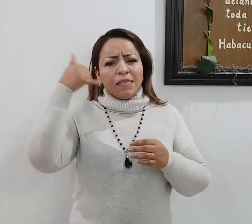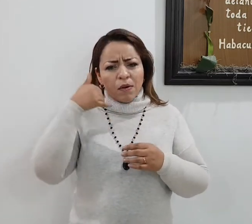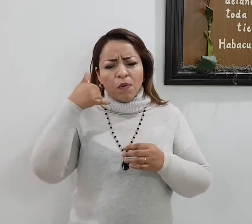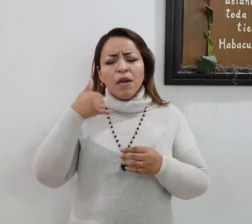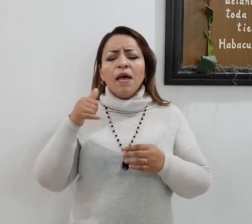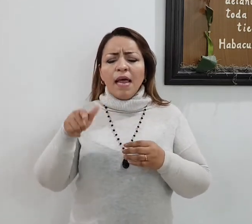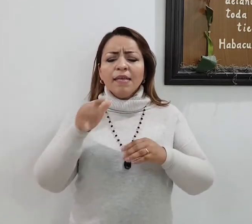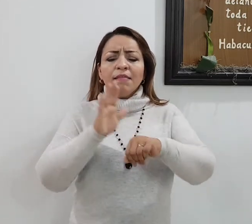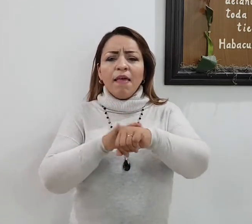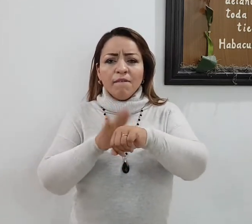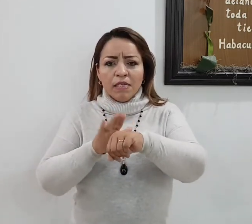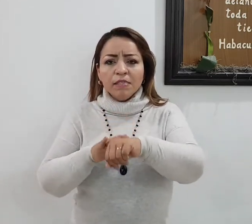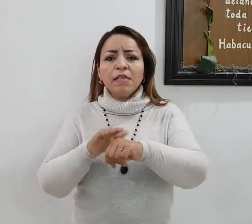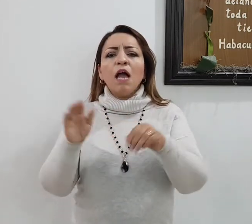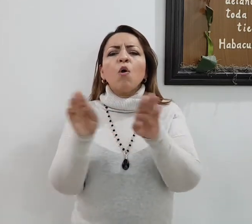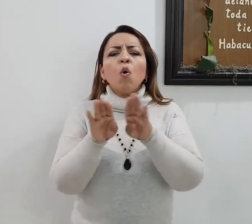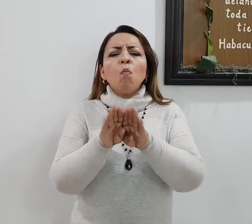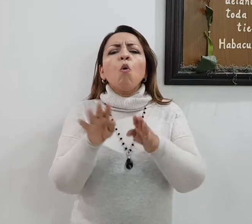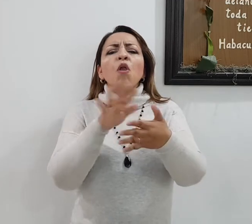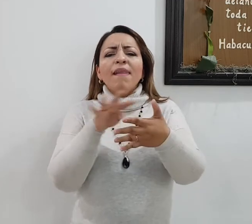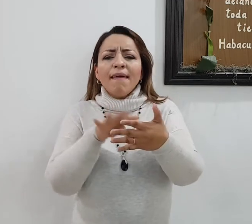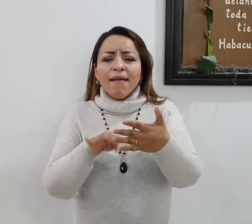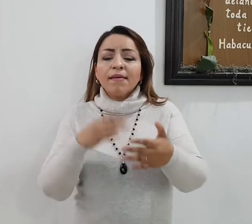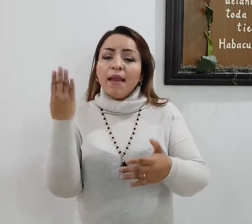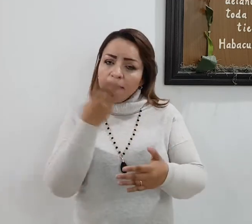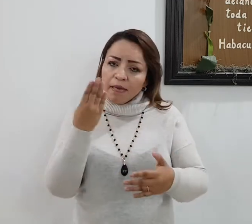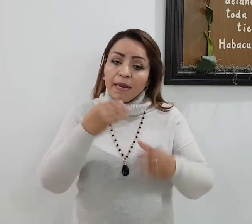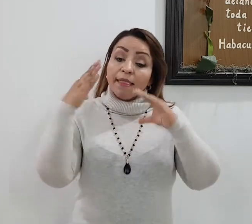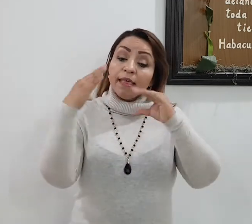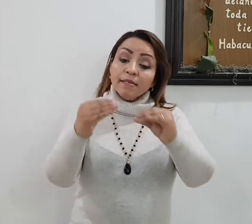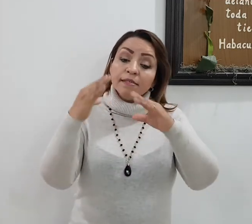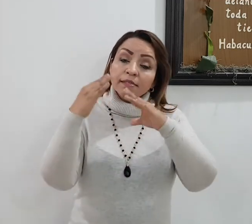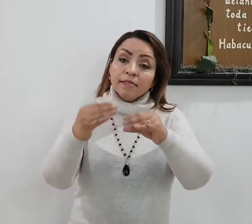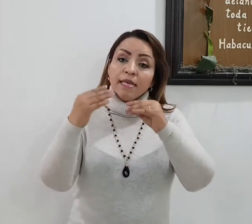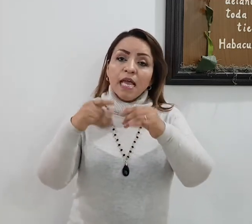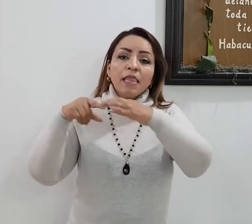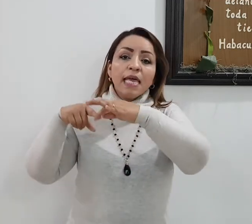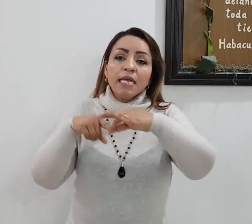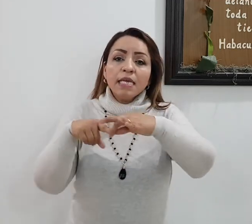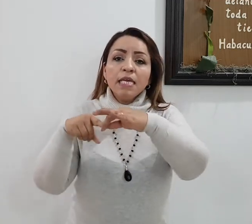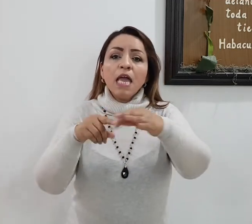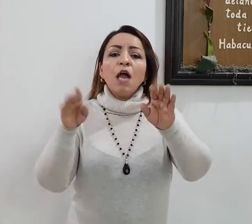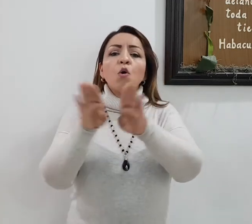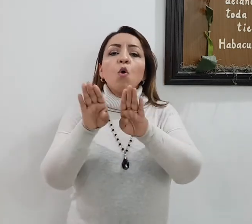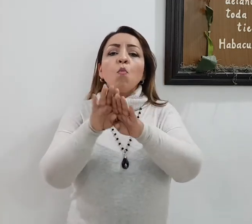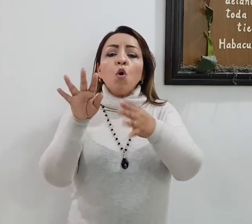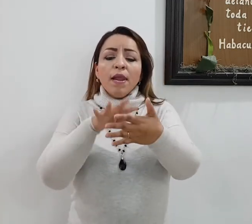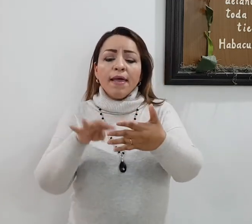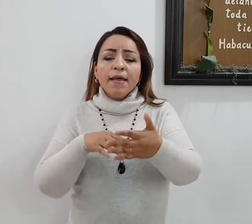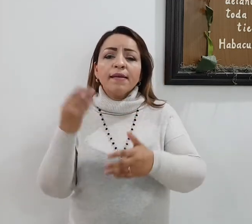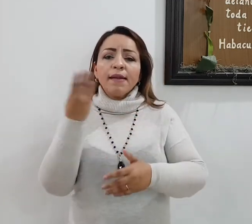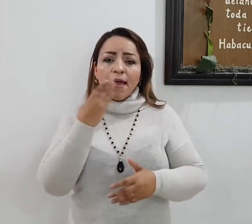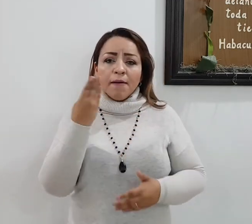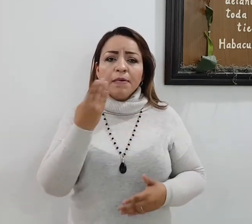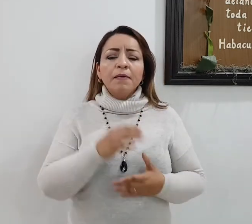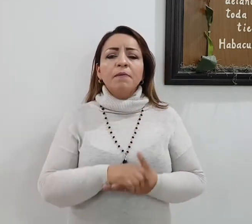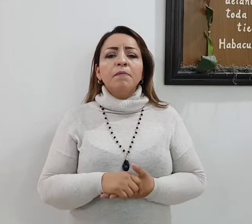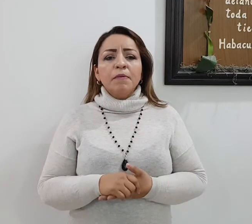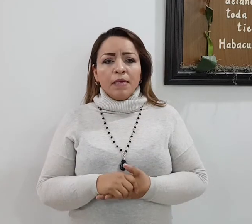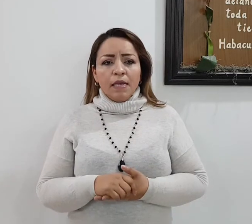marzo lee un libro basado en una historia real, en abril lee un libro escrito por un autor que